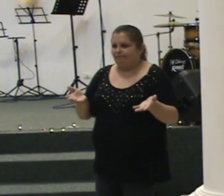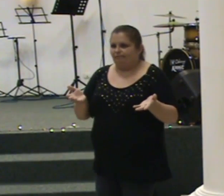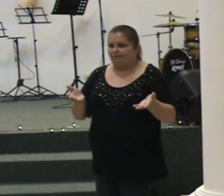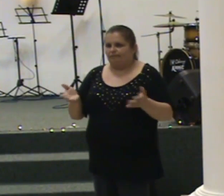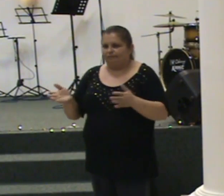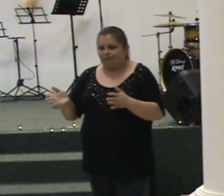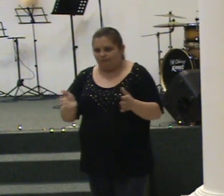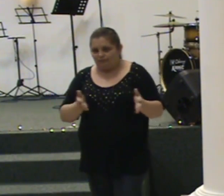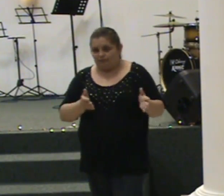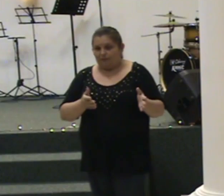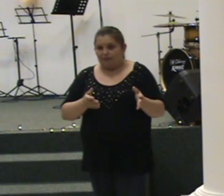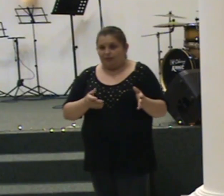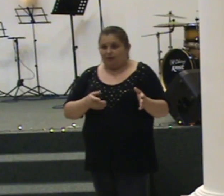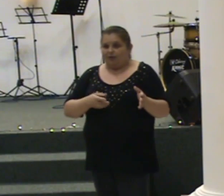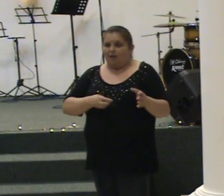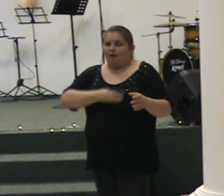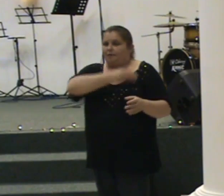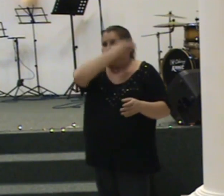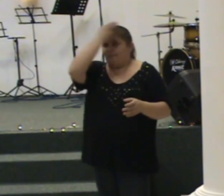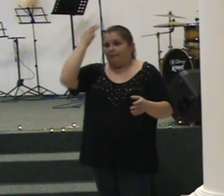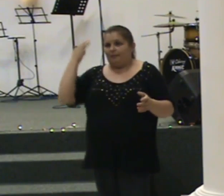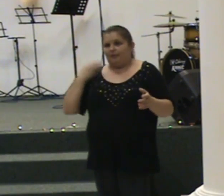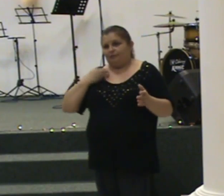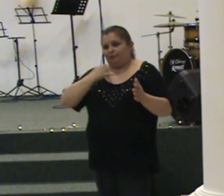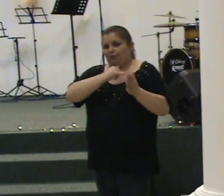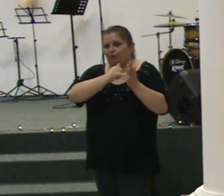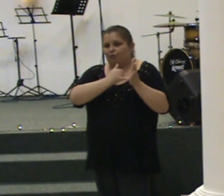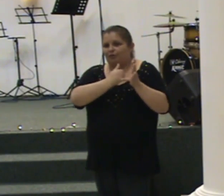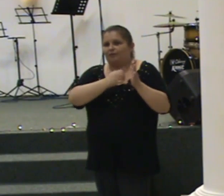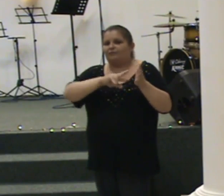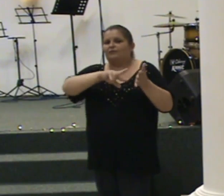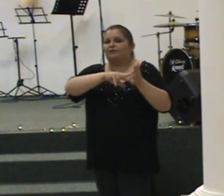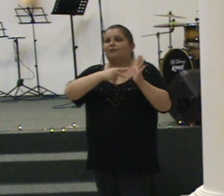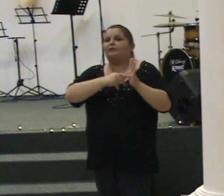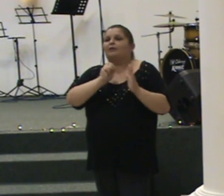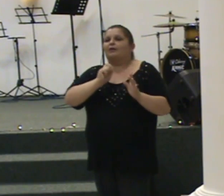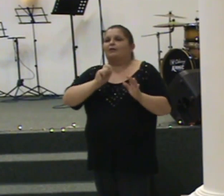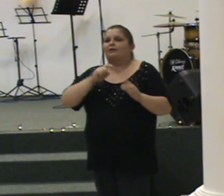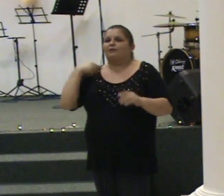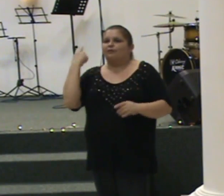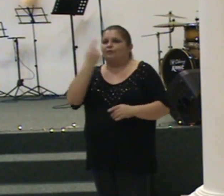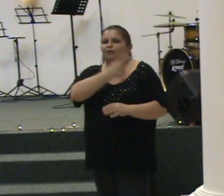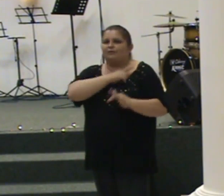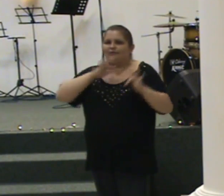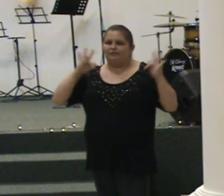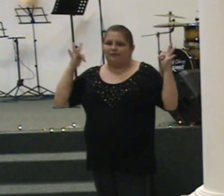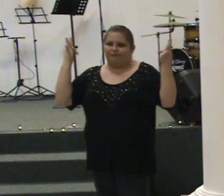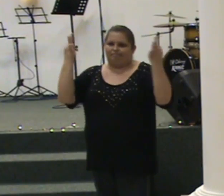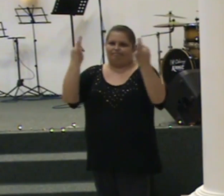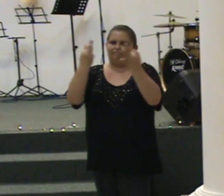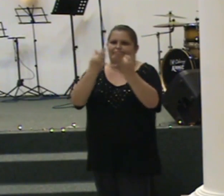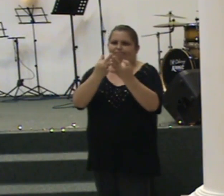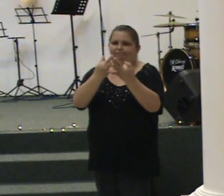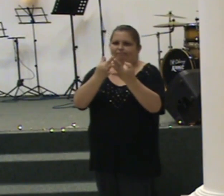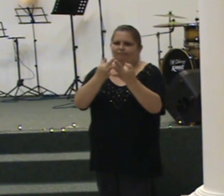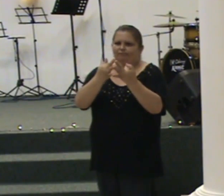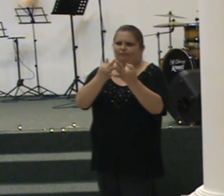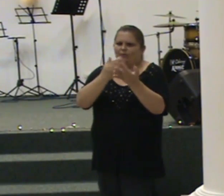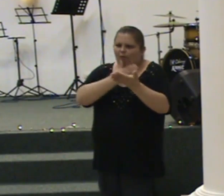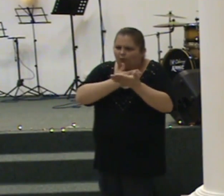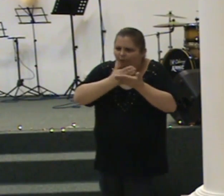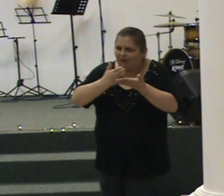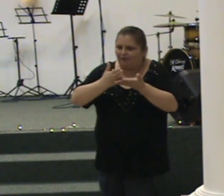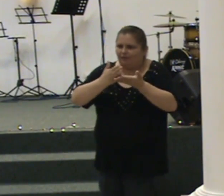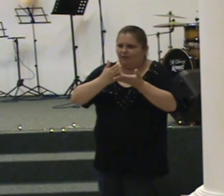nossas famílias, que Deus tem batido as nossas portas. E o Natal está aí para que a gente mude, que não seja mais um Natal só